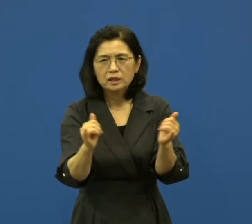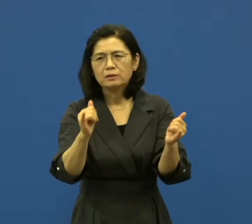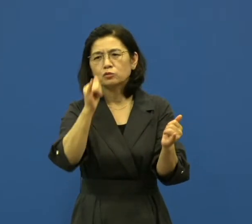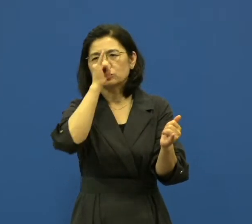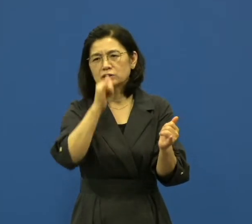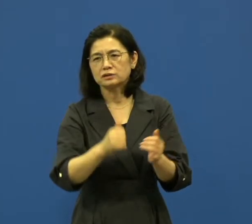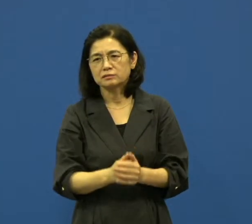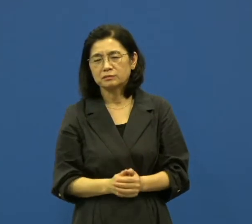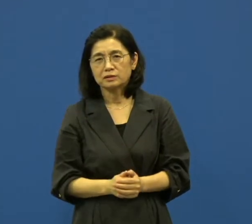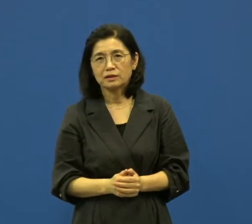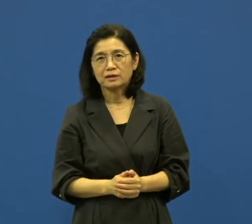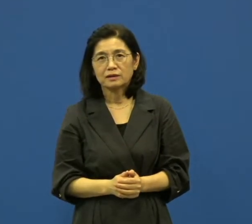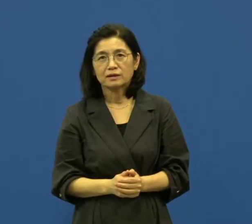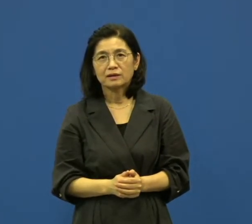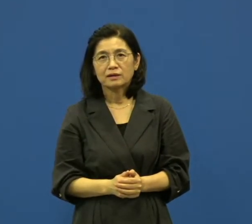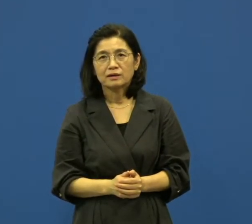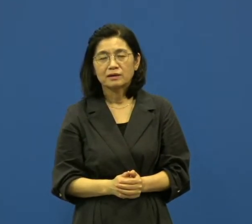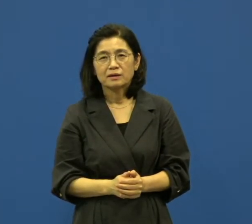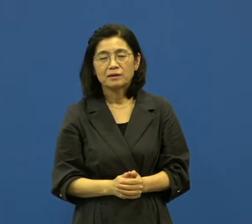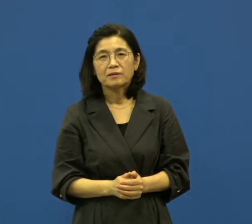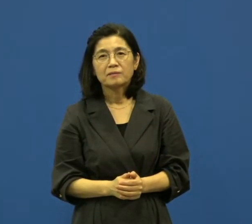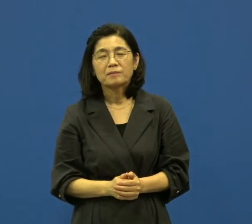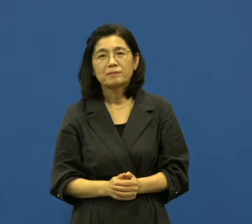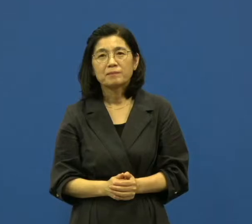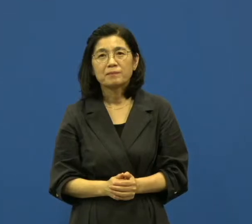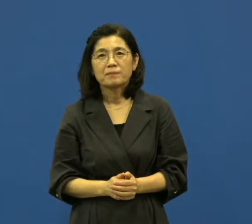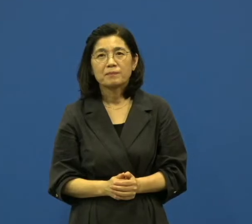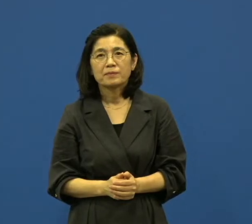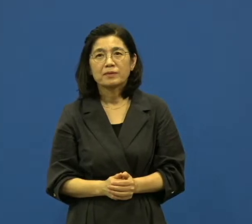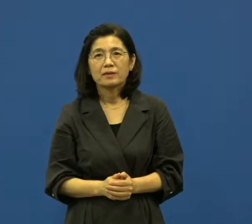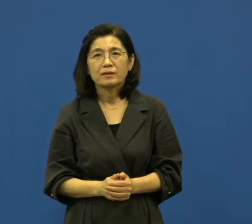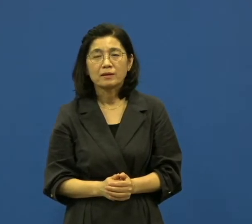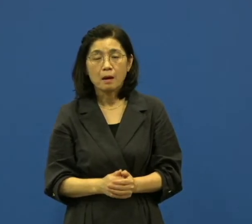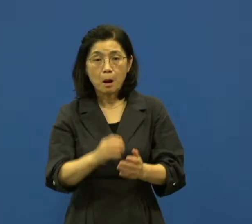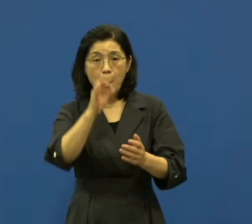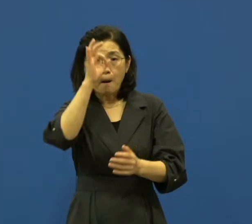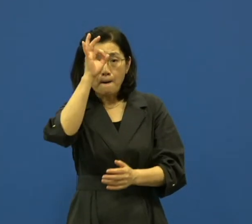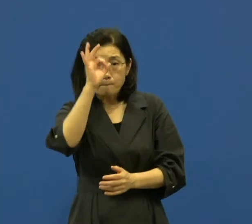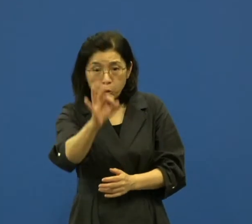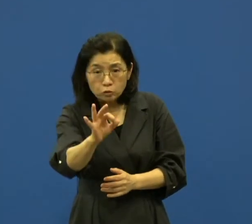여러분, 보이는 것을 가지고 얼마든지 소곤소곤합니다.